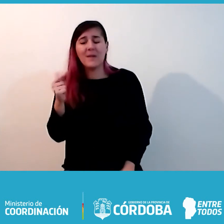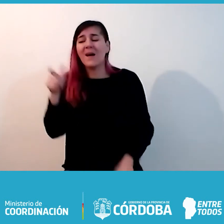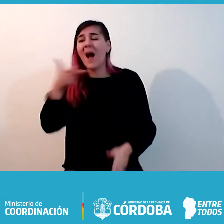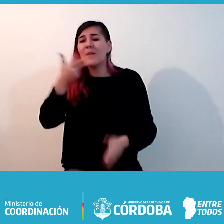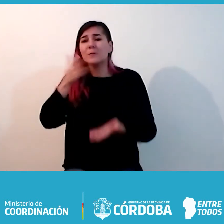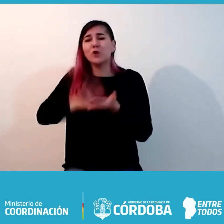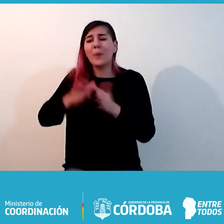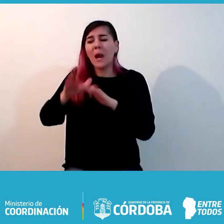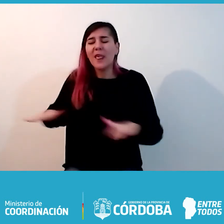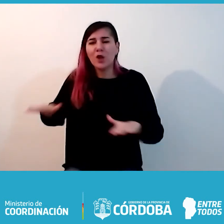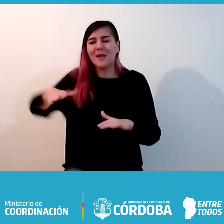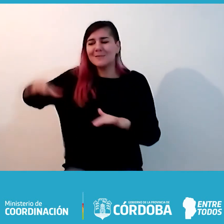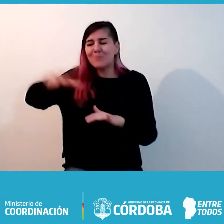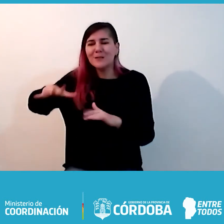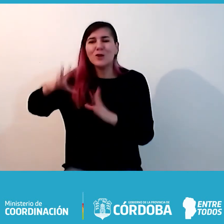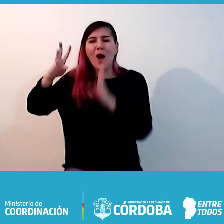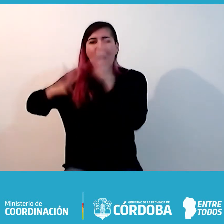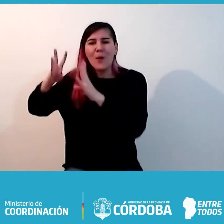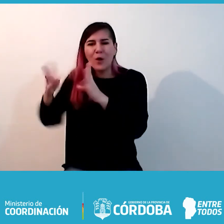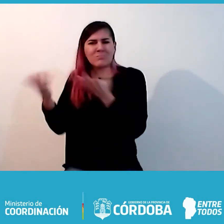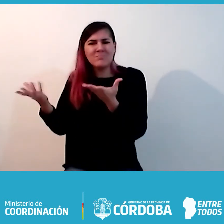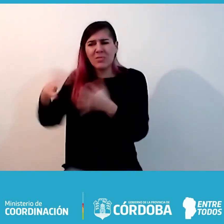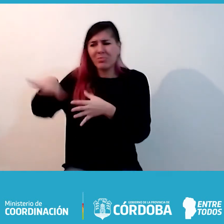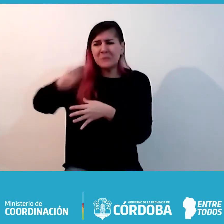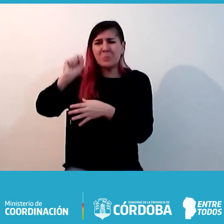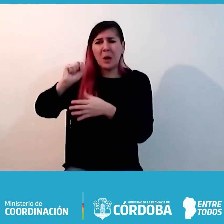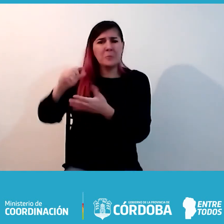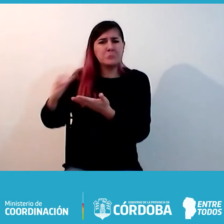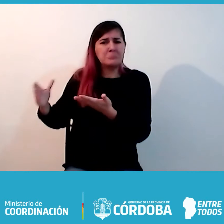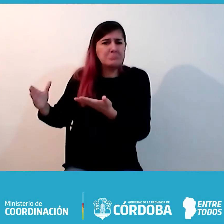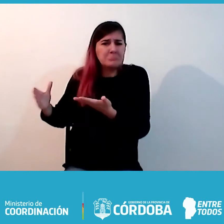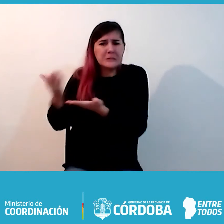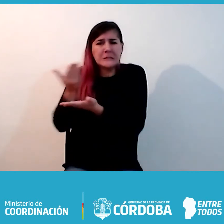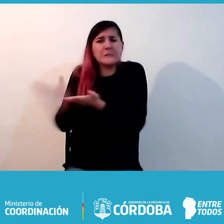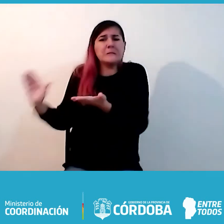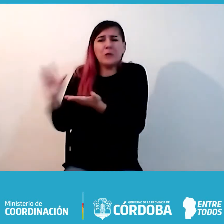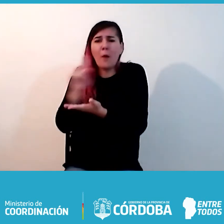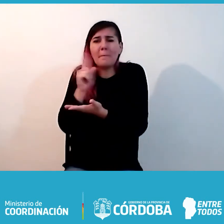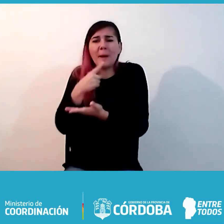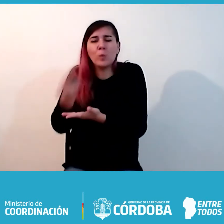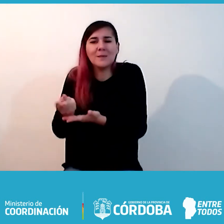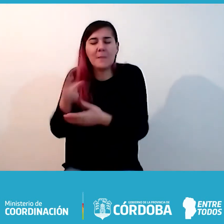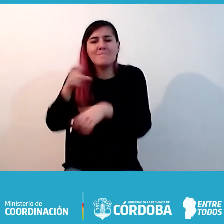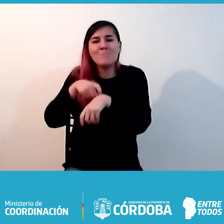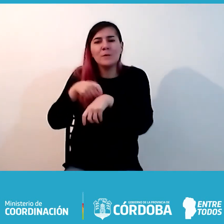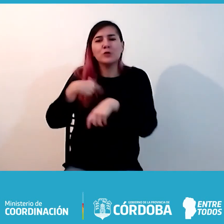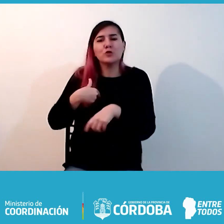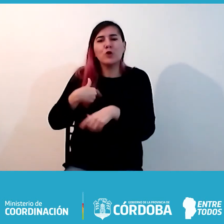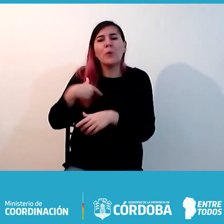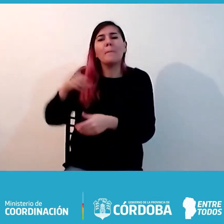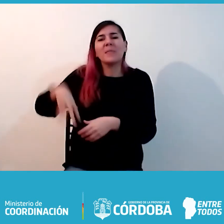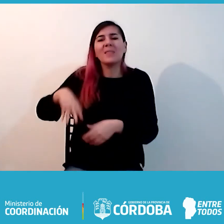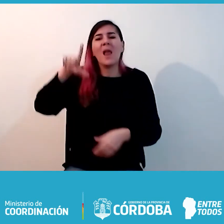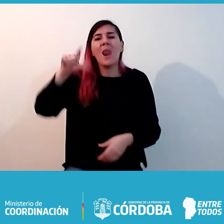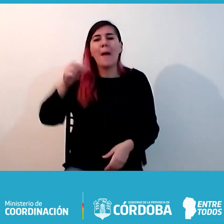plantas, árboles, se los despojamos y sacamos en un instante sin siquiera preguntarles. En este momento estoy en La Perla porque es el lugar